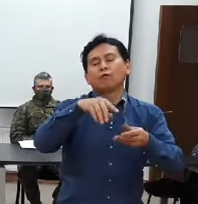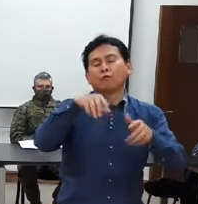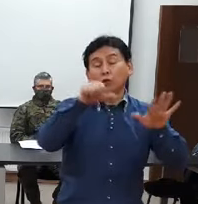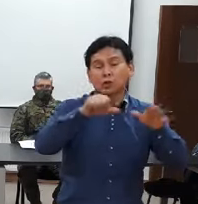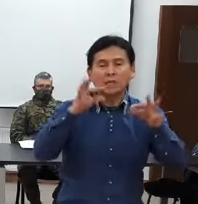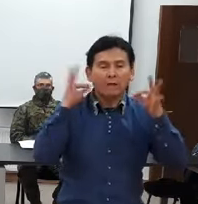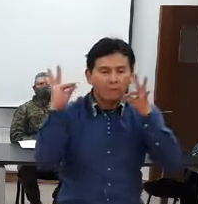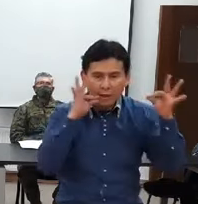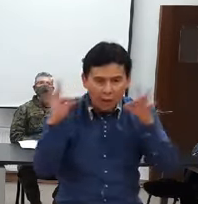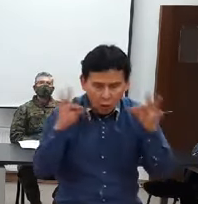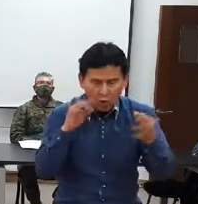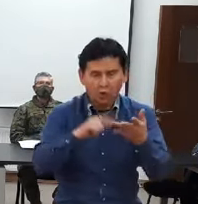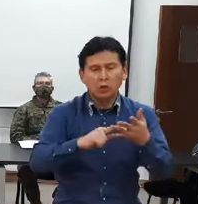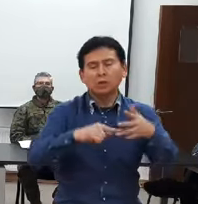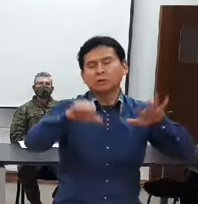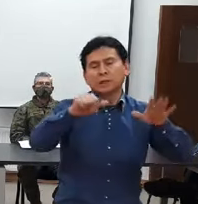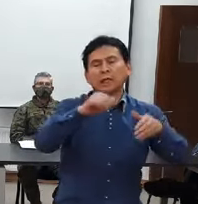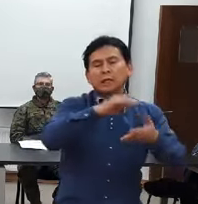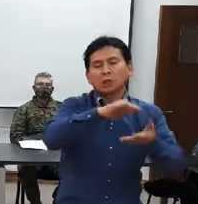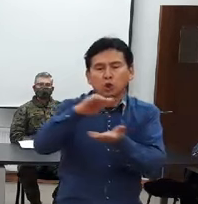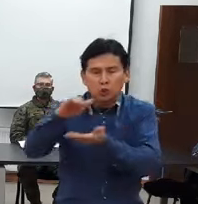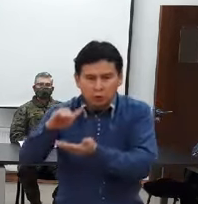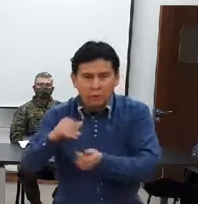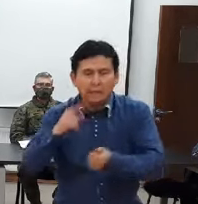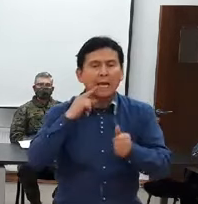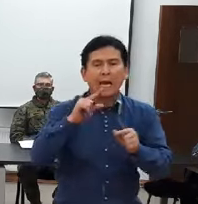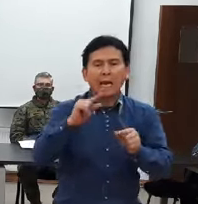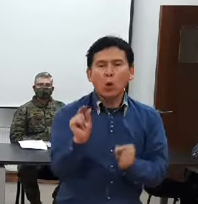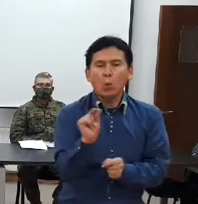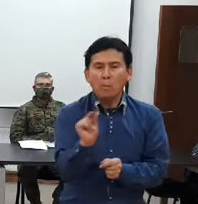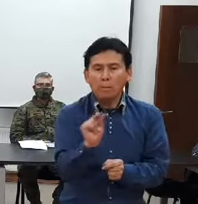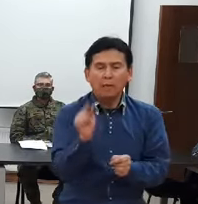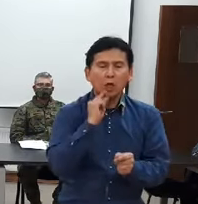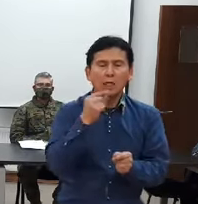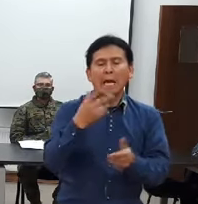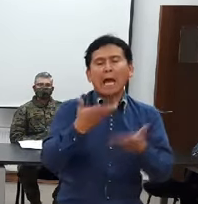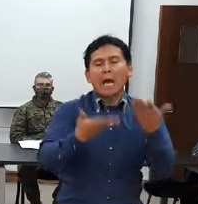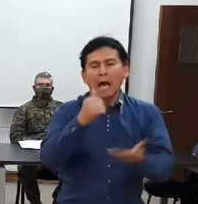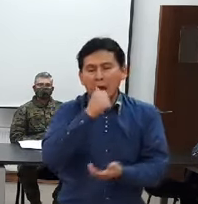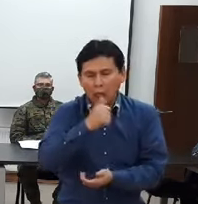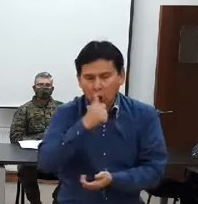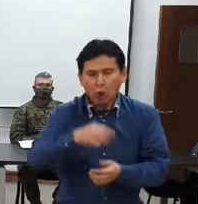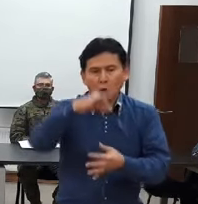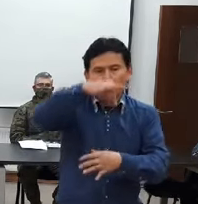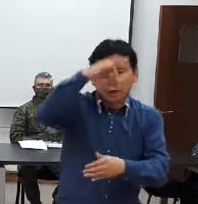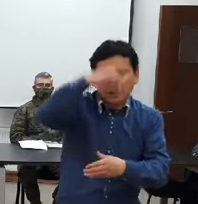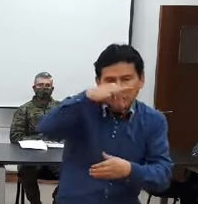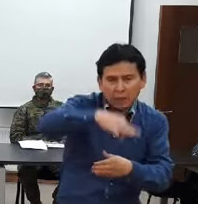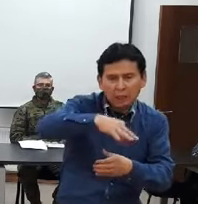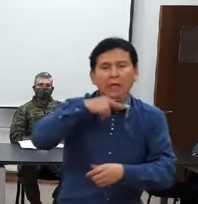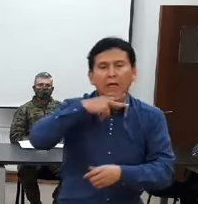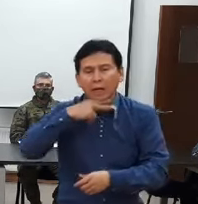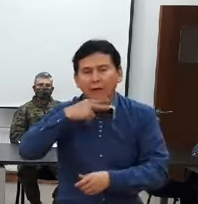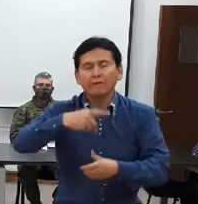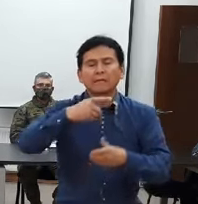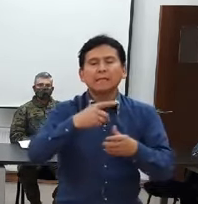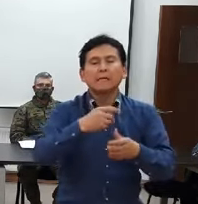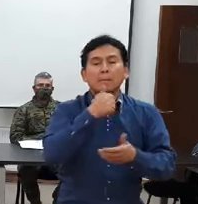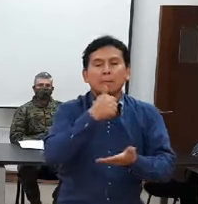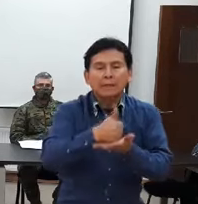espagueti y tallarines, 6 salsas de tomate, 3 kilos de legumbre, 2 kilos de arroz, 2 cajas de té, café, hierba,